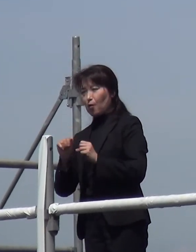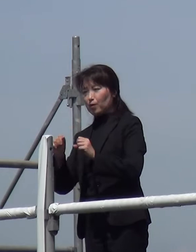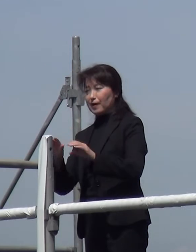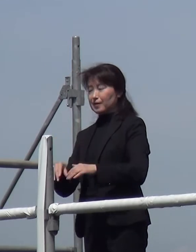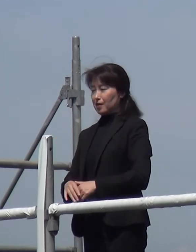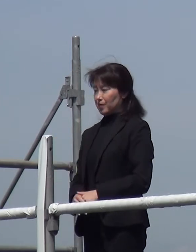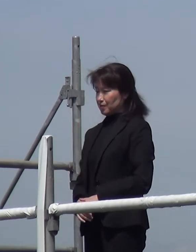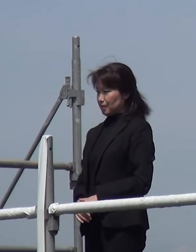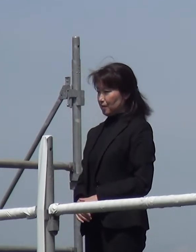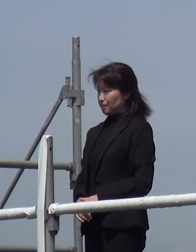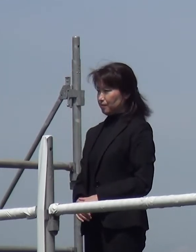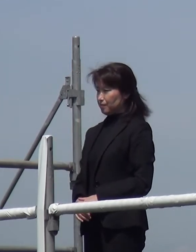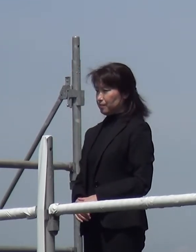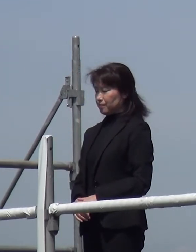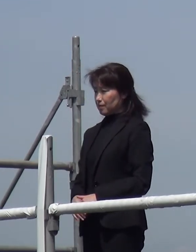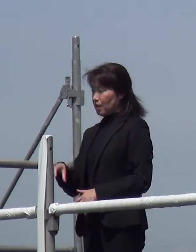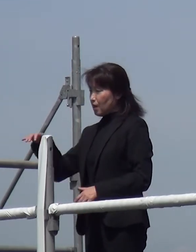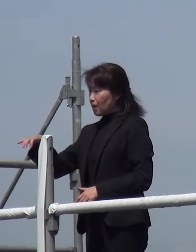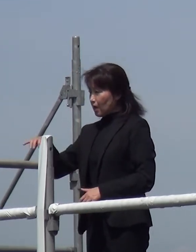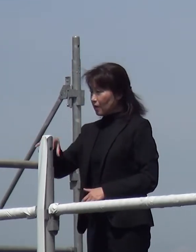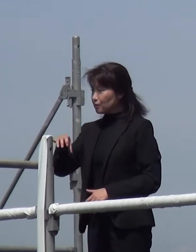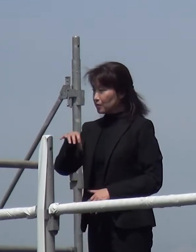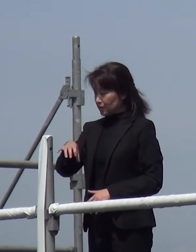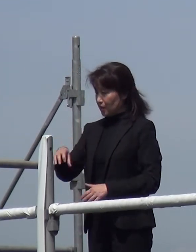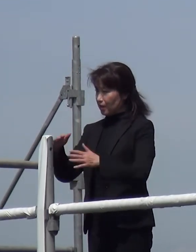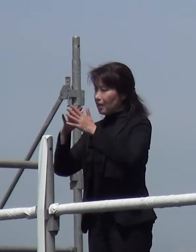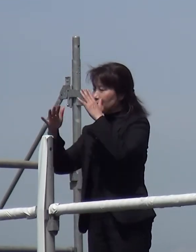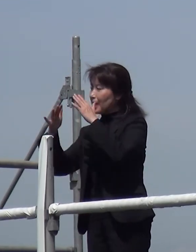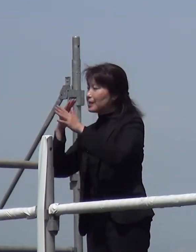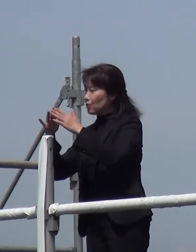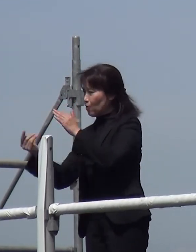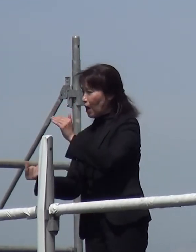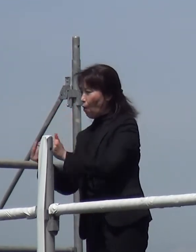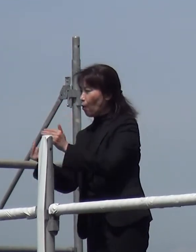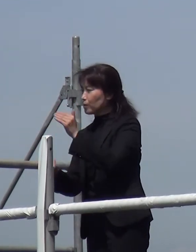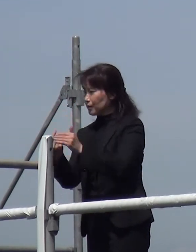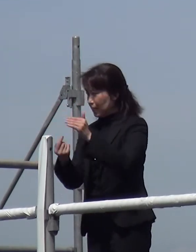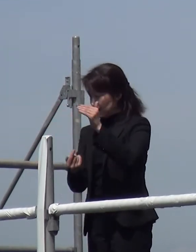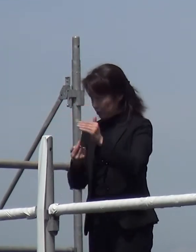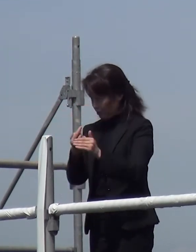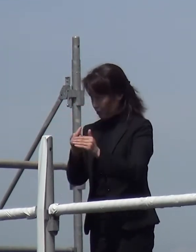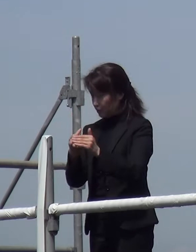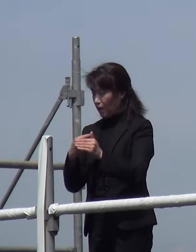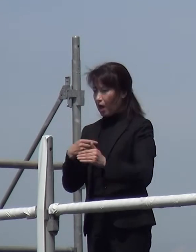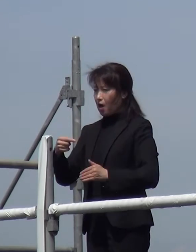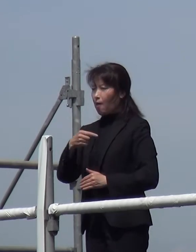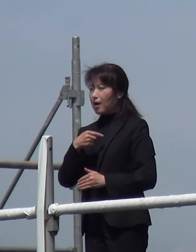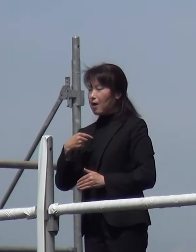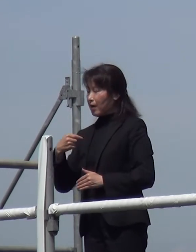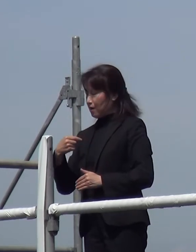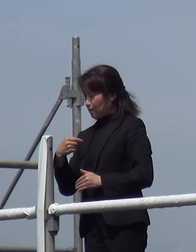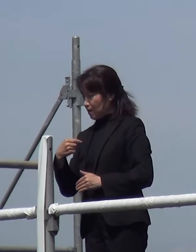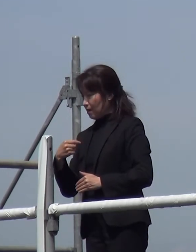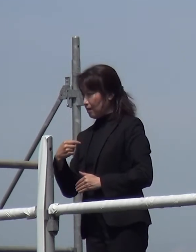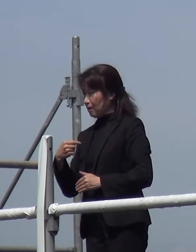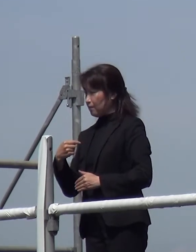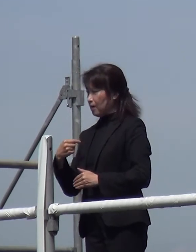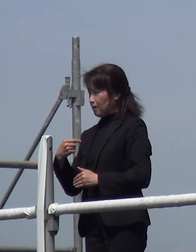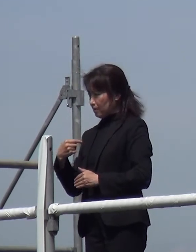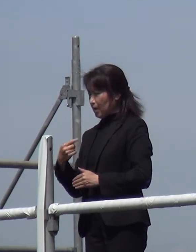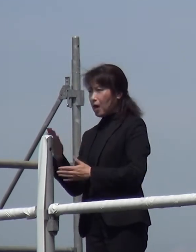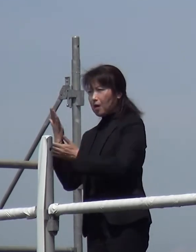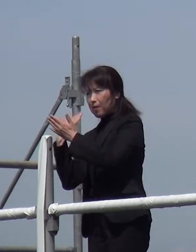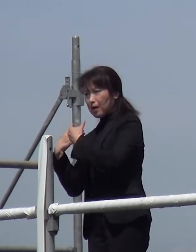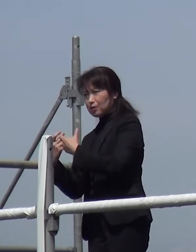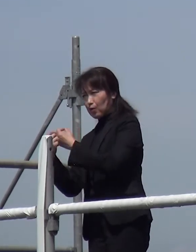ました。各地で戦争が起きている、我々は依然と